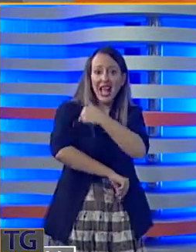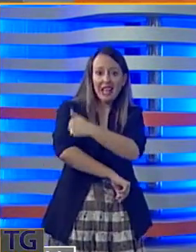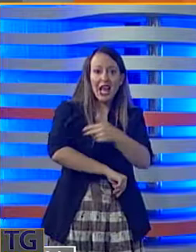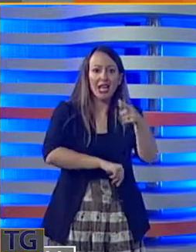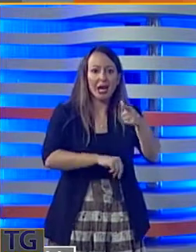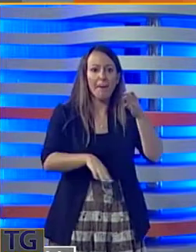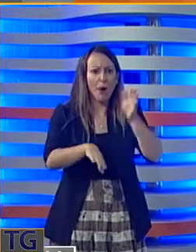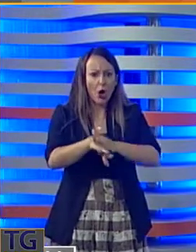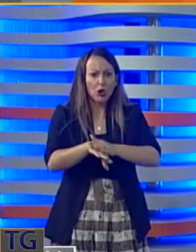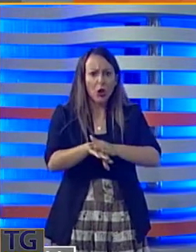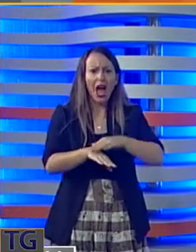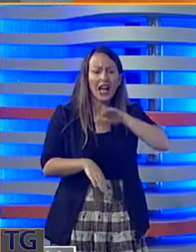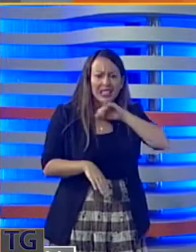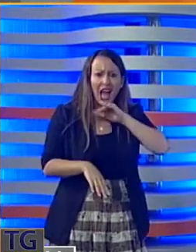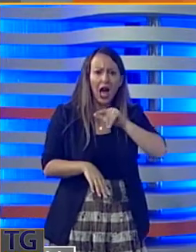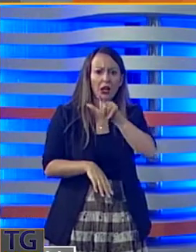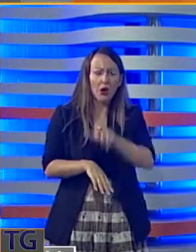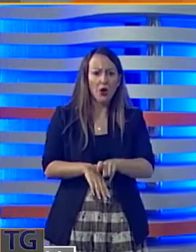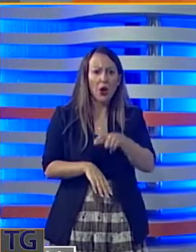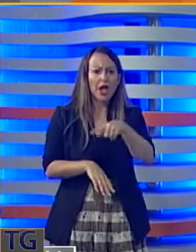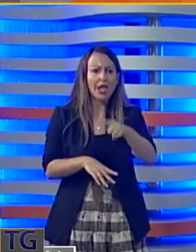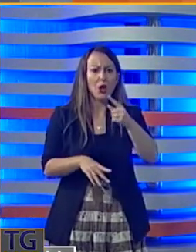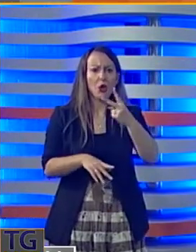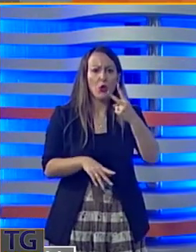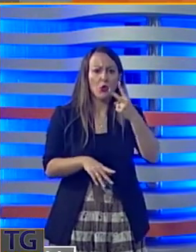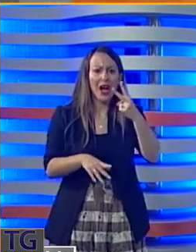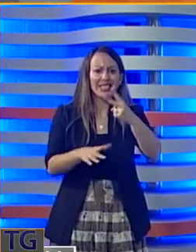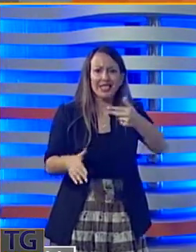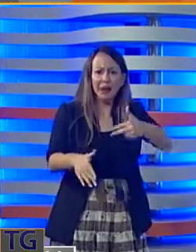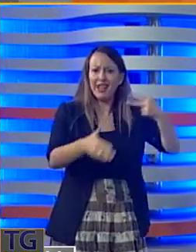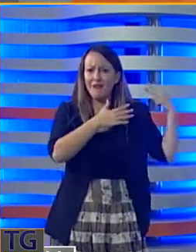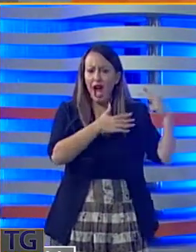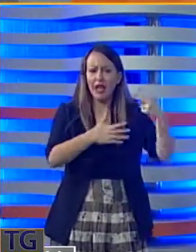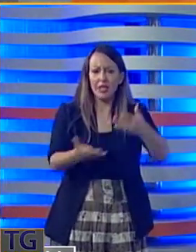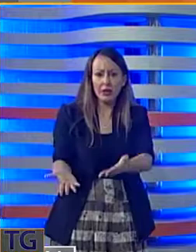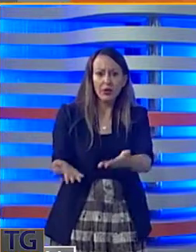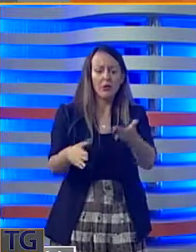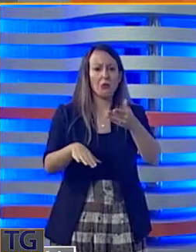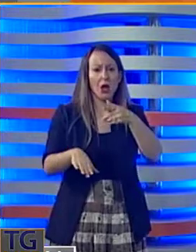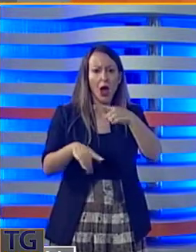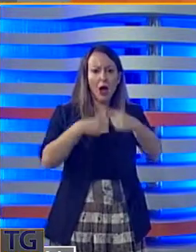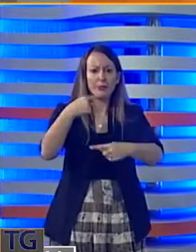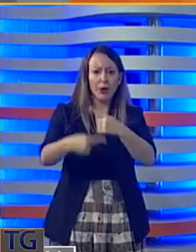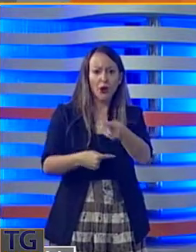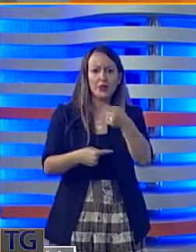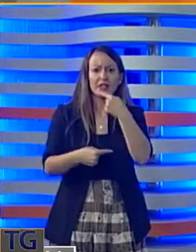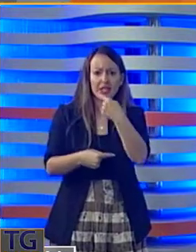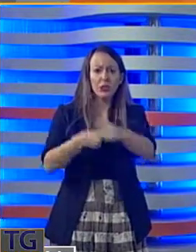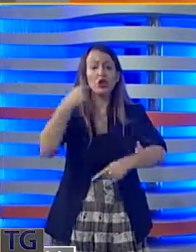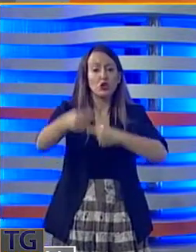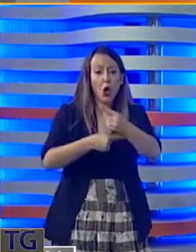dopo in un altro ospedale, il Cervello, nel reparto di rianimazione, dove è arrivato in ambulanza